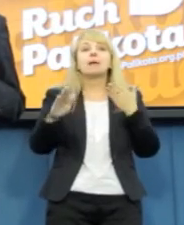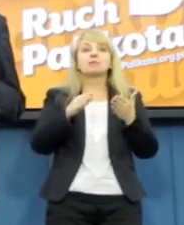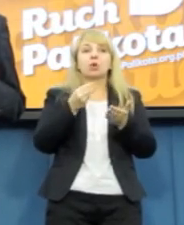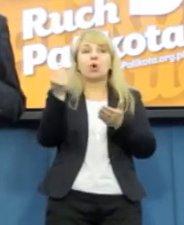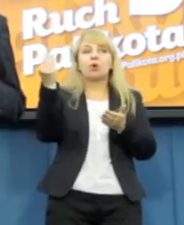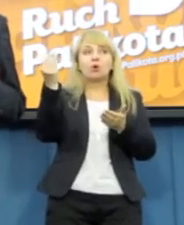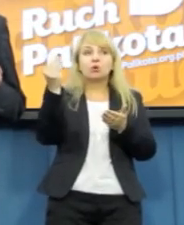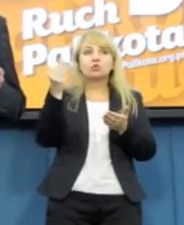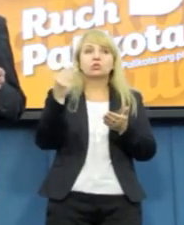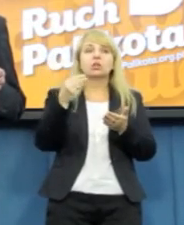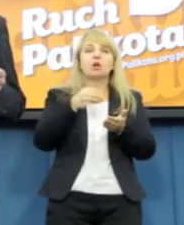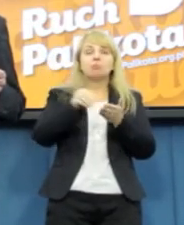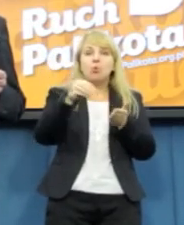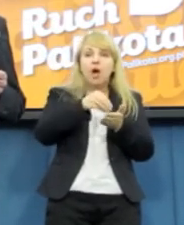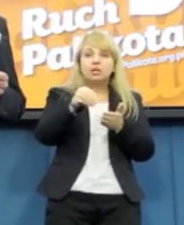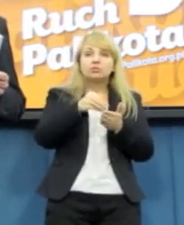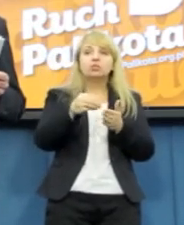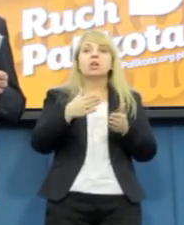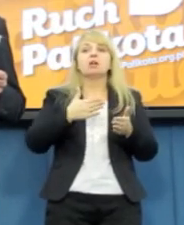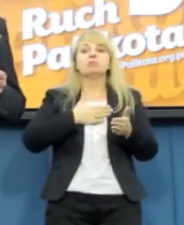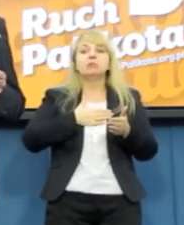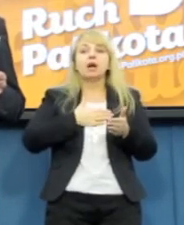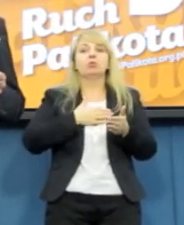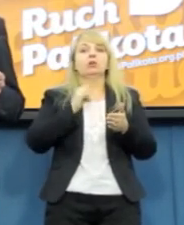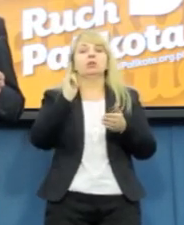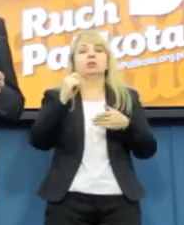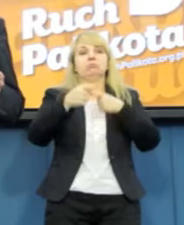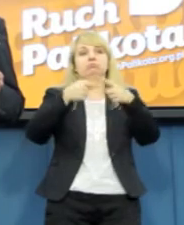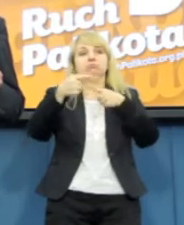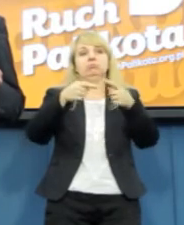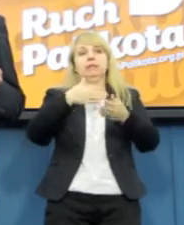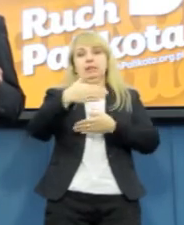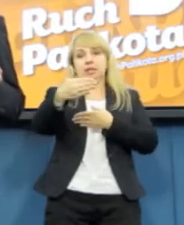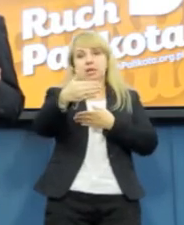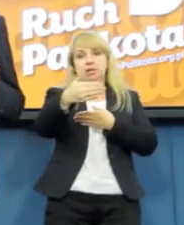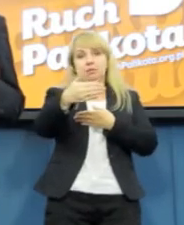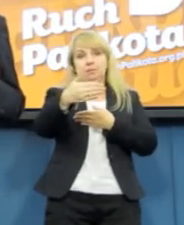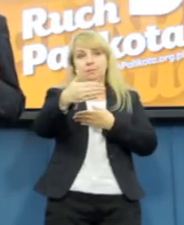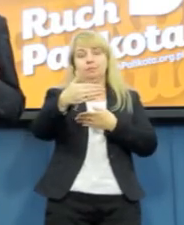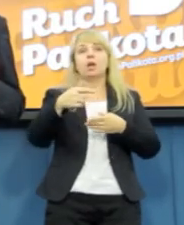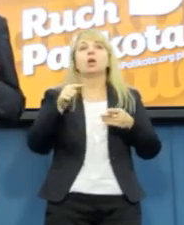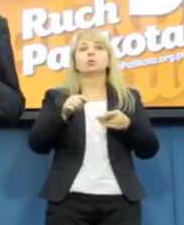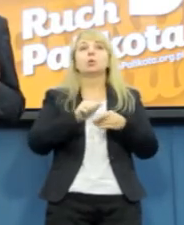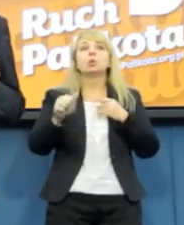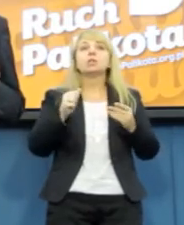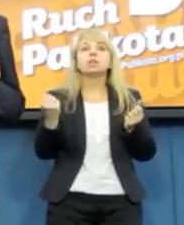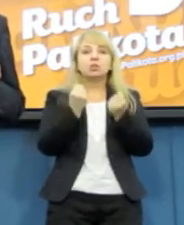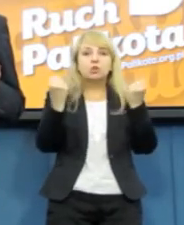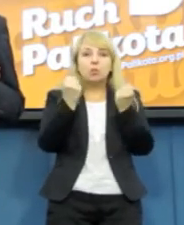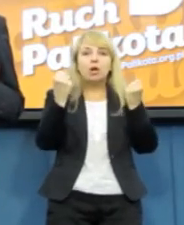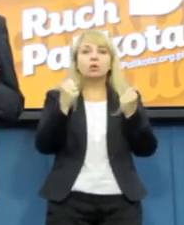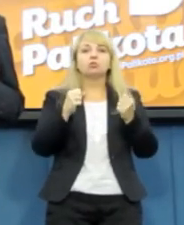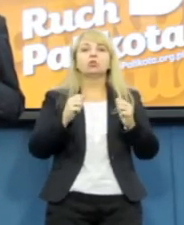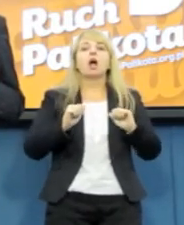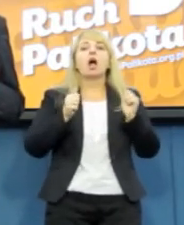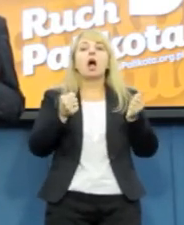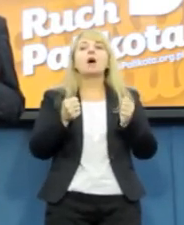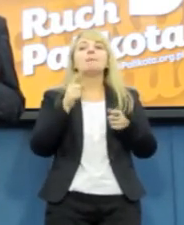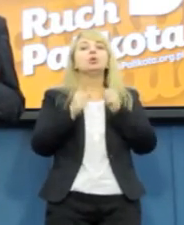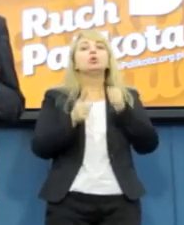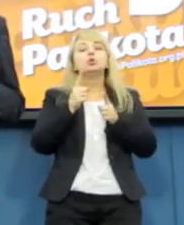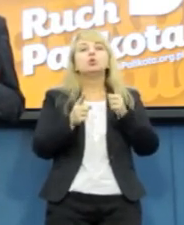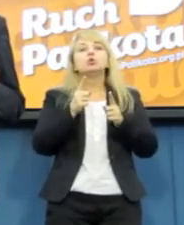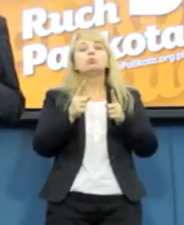opłat, które ponosi przedsiębiorca. Mówiąc na ogólnie, działalność taka polega na umożliwieniu osobom fizycznym szybsze wdrażanie się